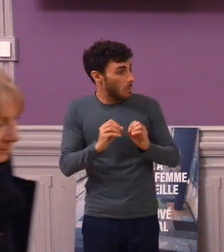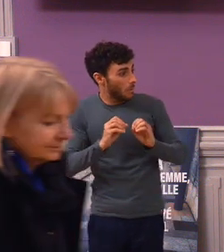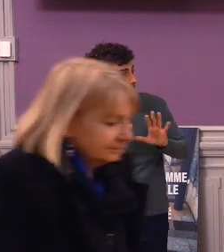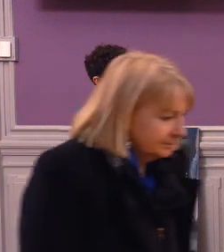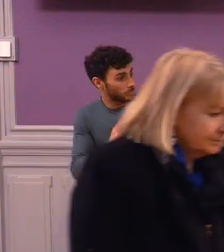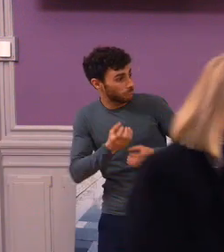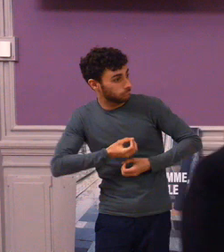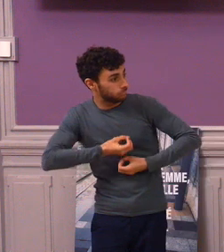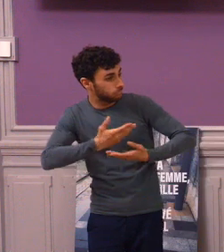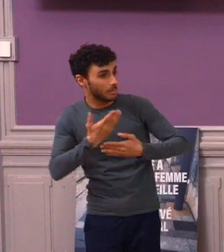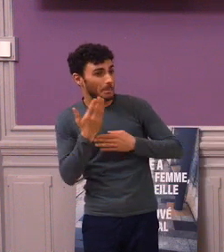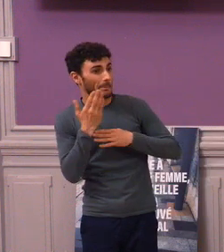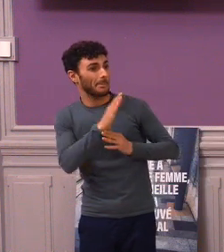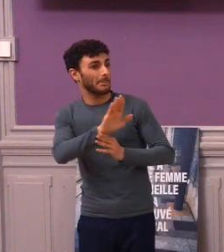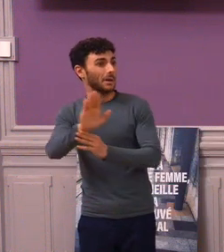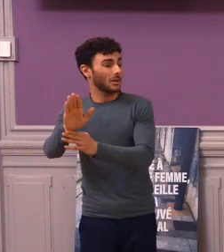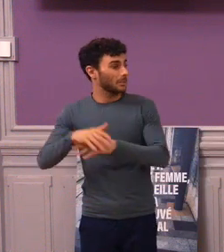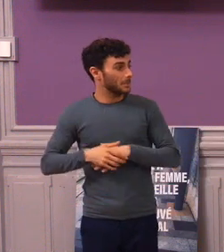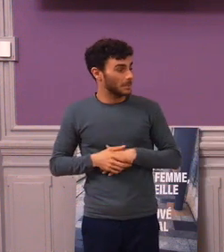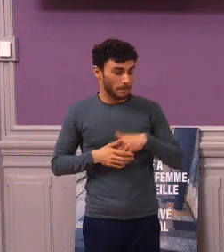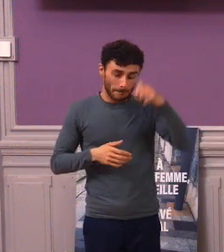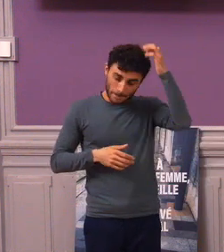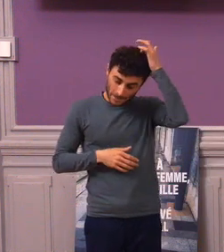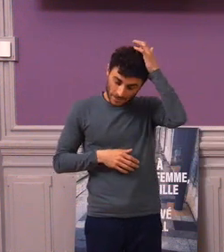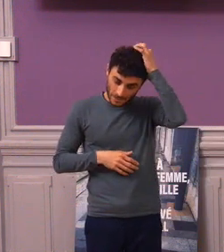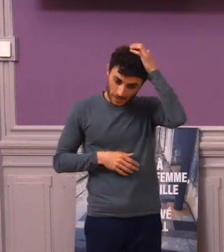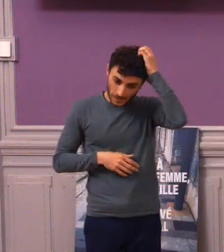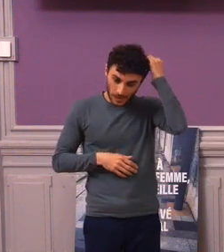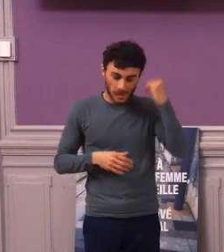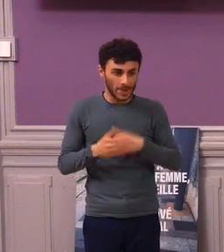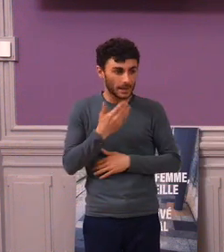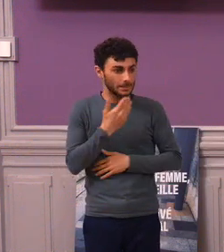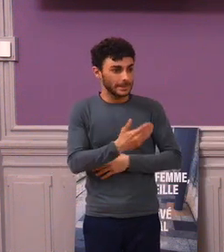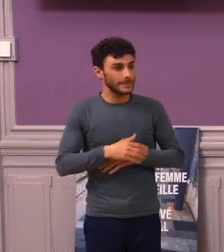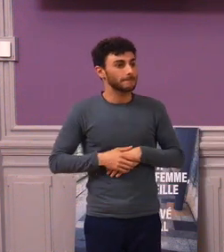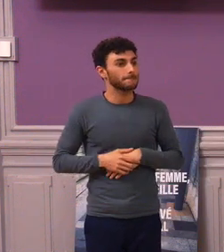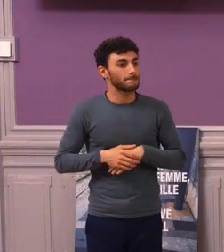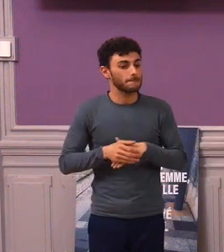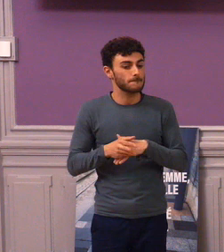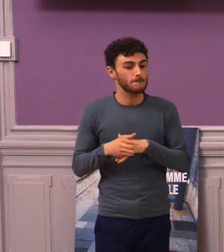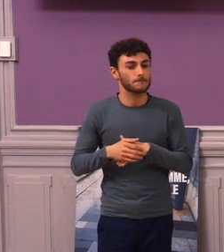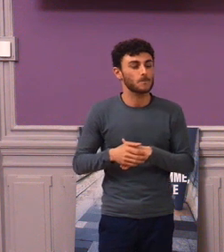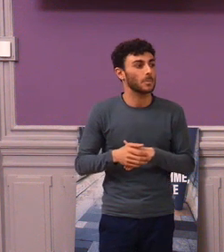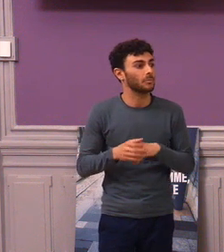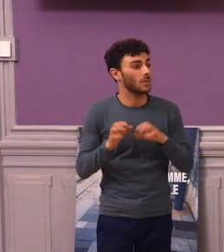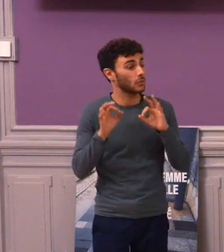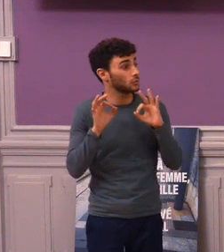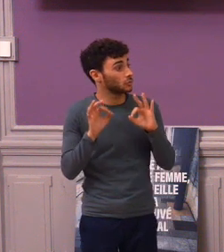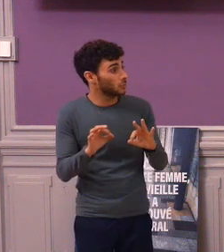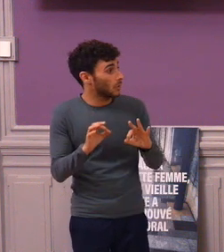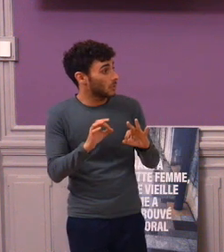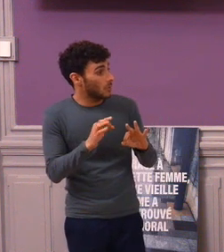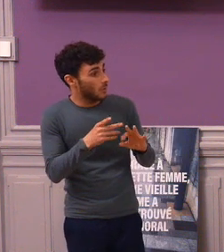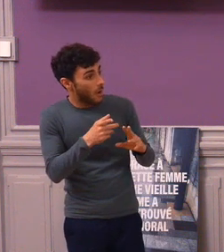vous laisser la parole pour présenter votre votre démarche merci je pourrais reprendre vos